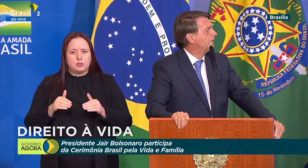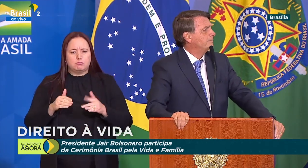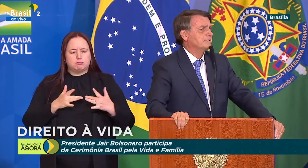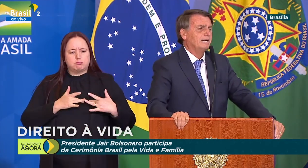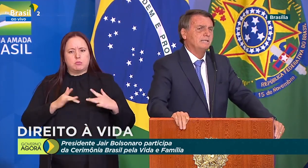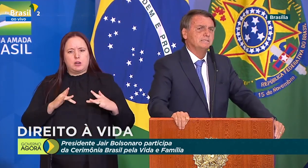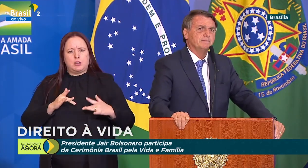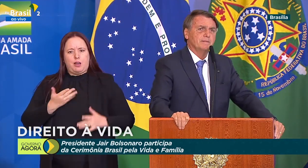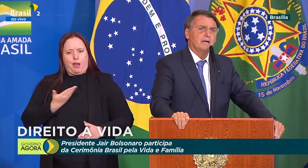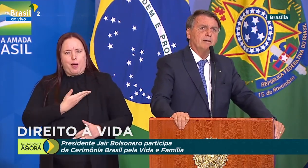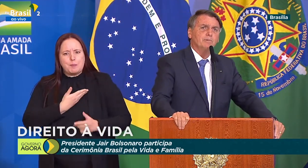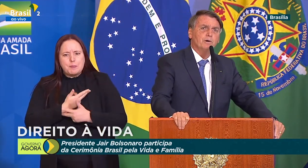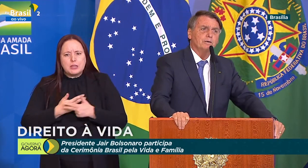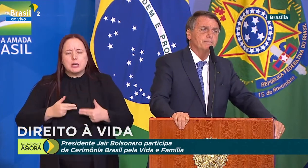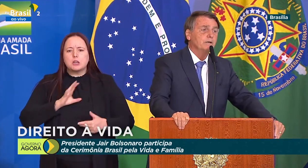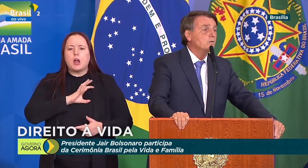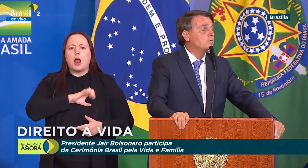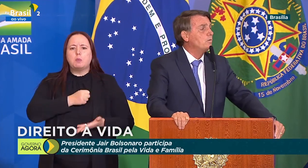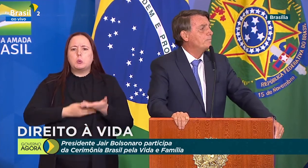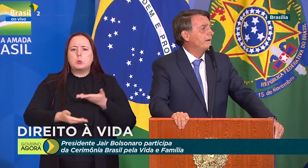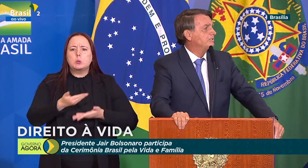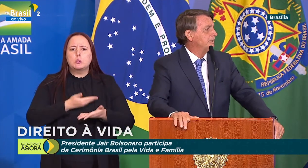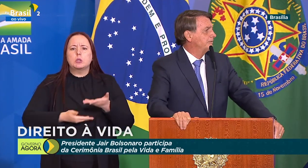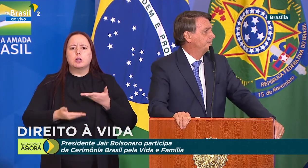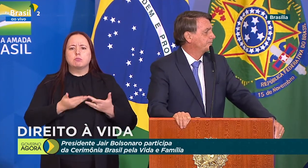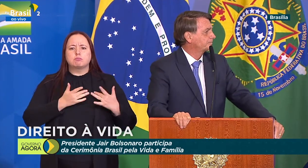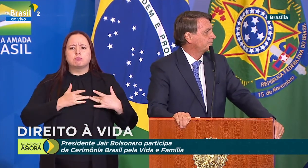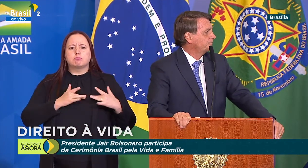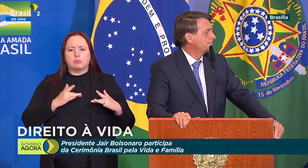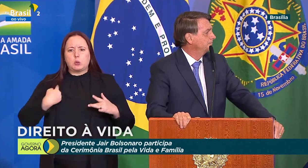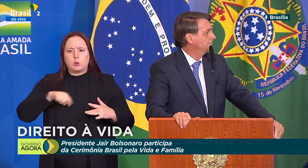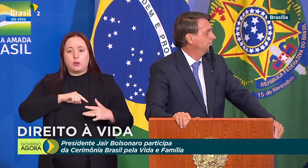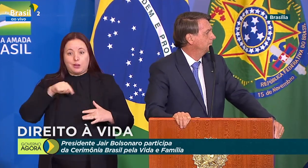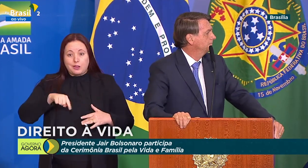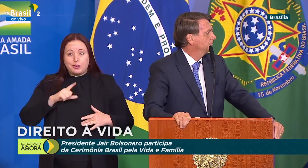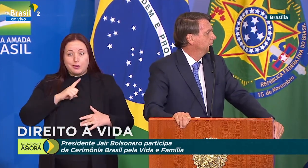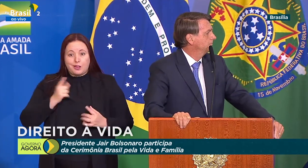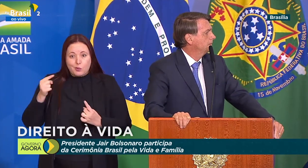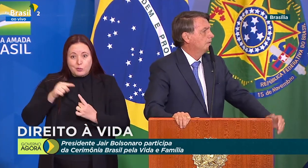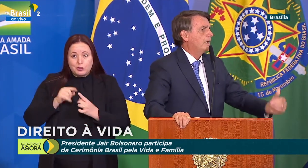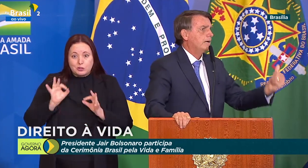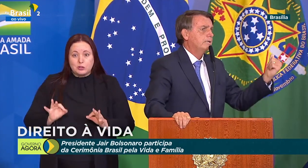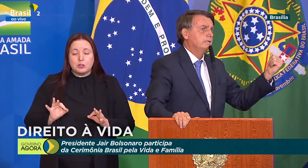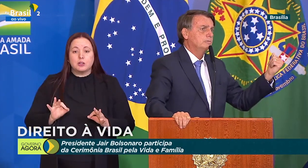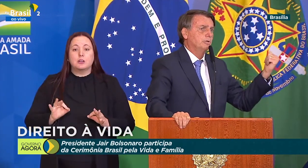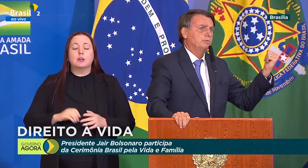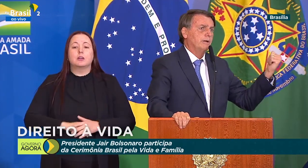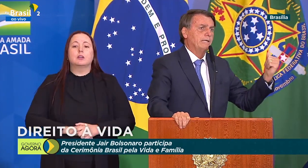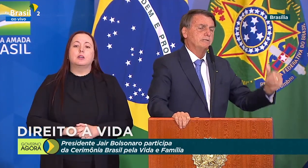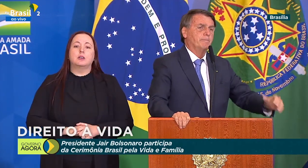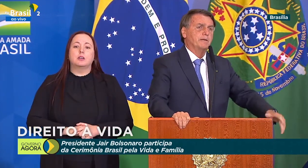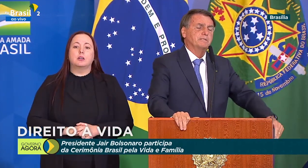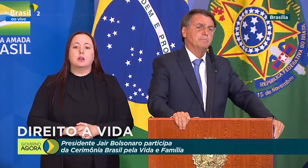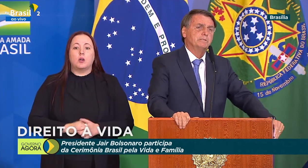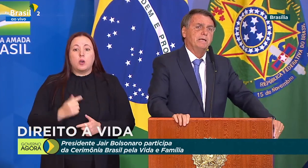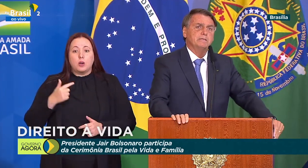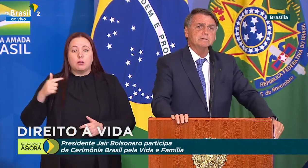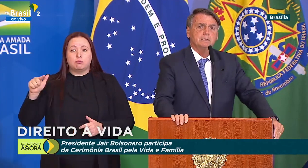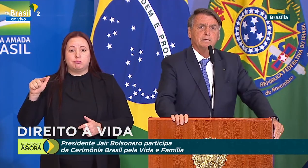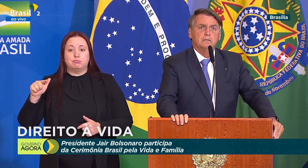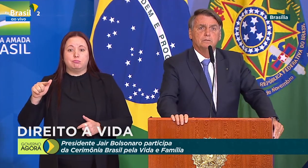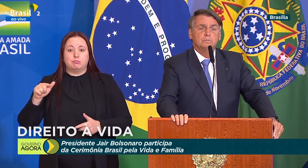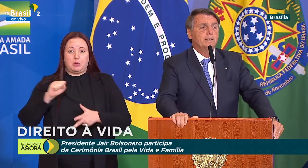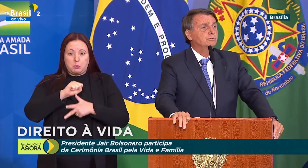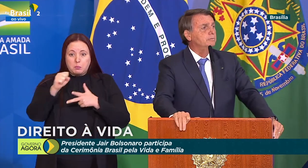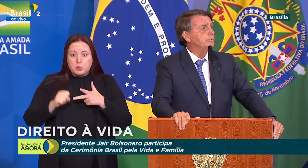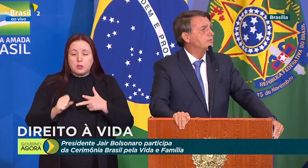Fraternidade amizade amor compaixão e aqui do outro lado da Praça